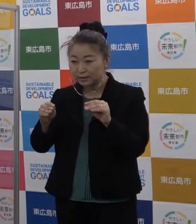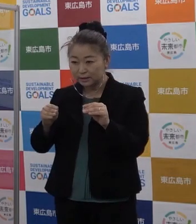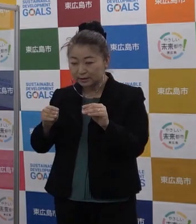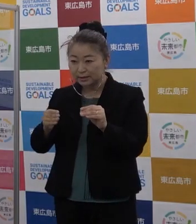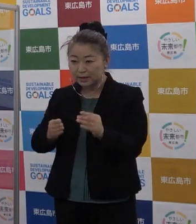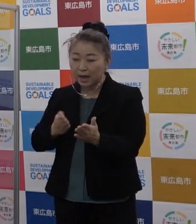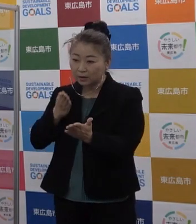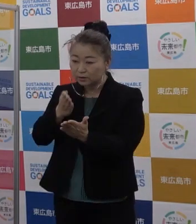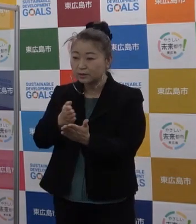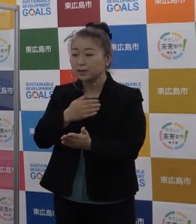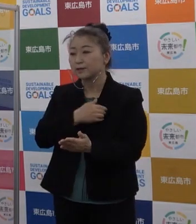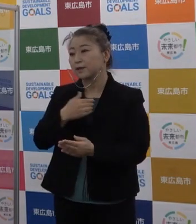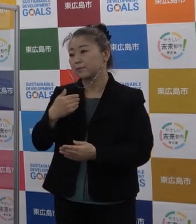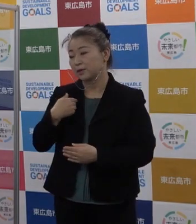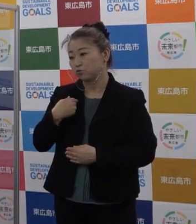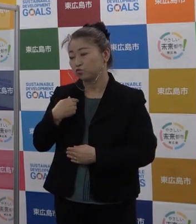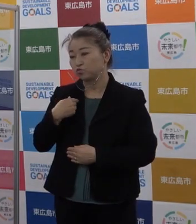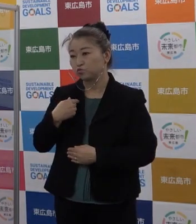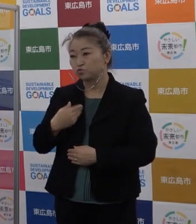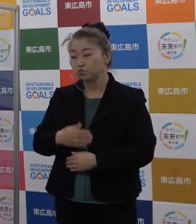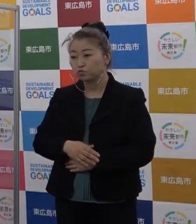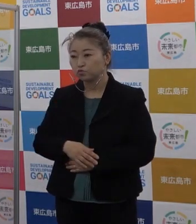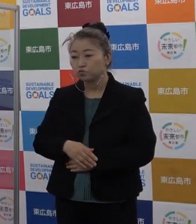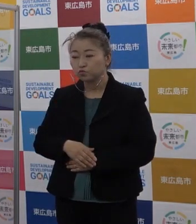るということであります。